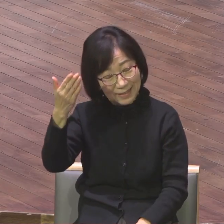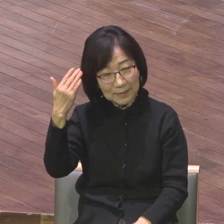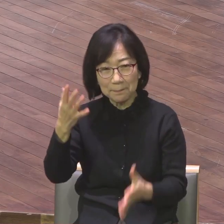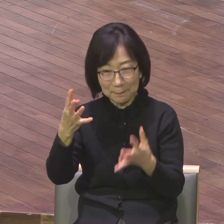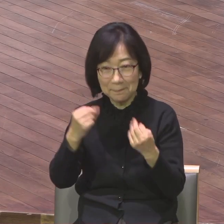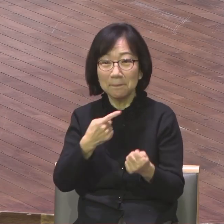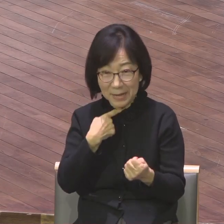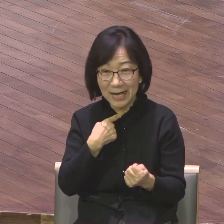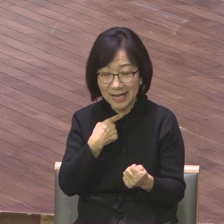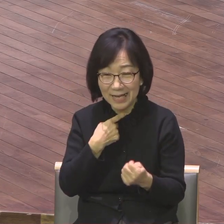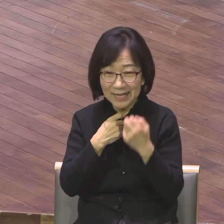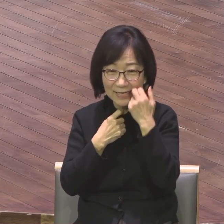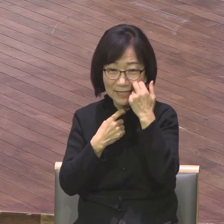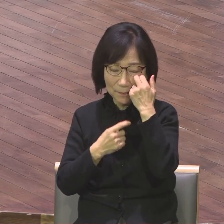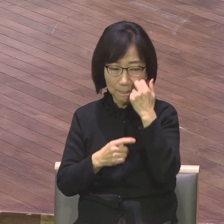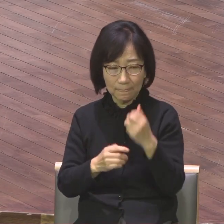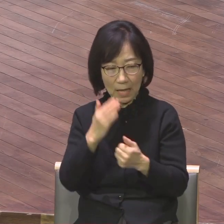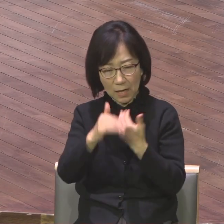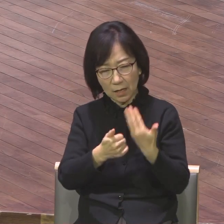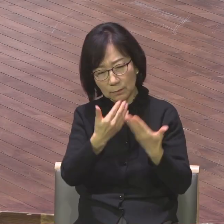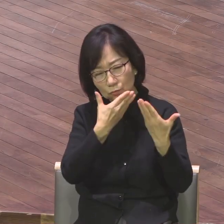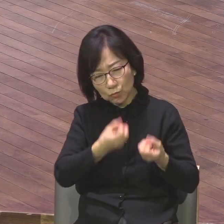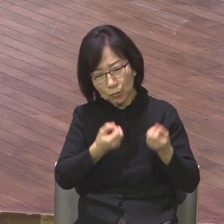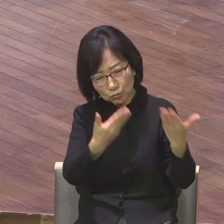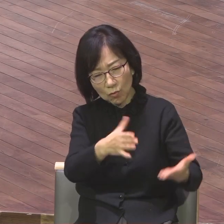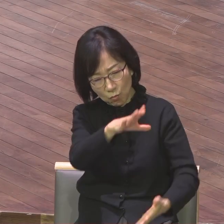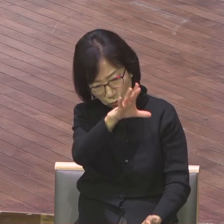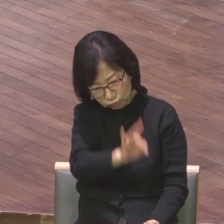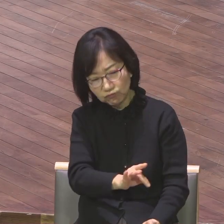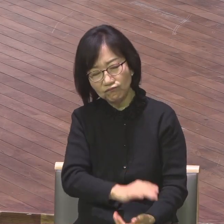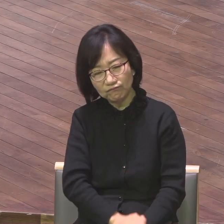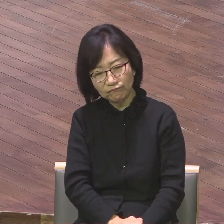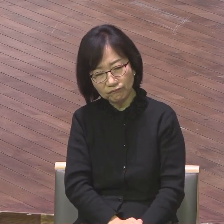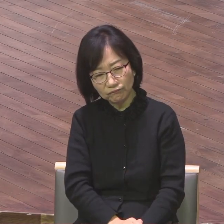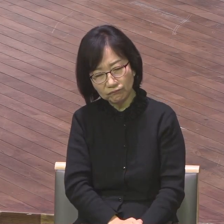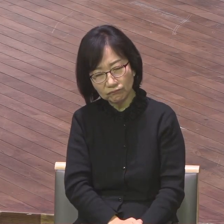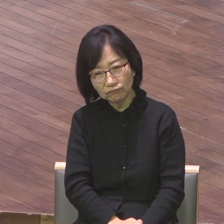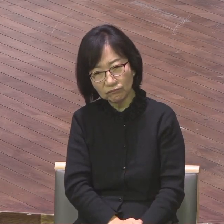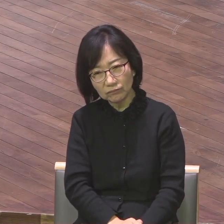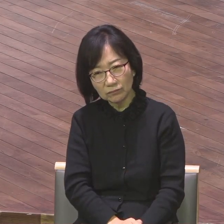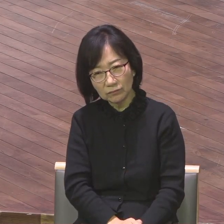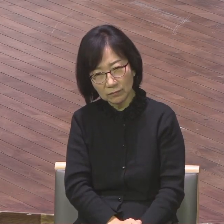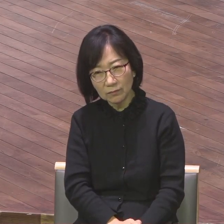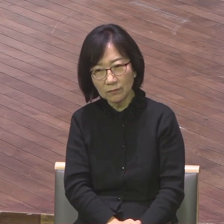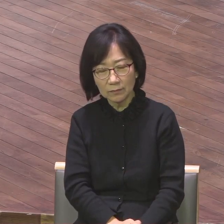정말 하나님 축복할 수밖에 없는 사람이구나. 덜러리 기쁨.